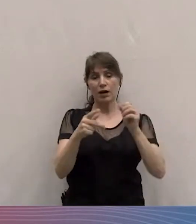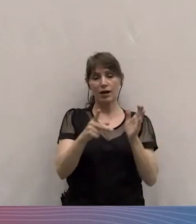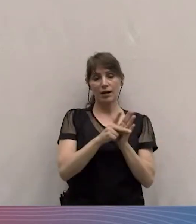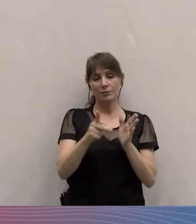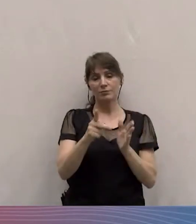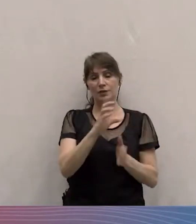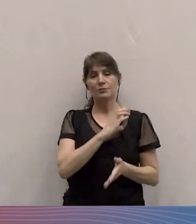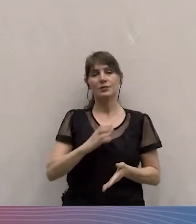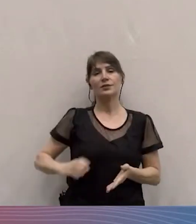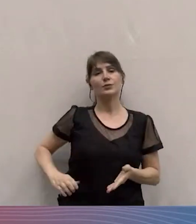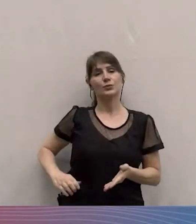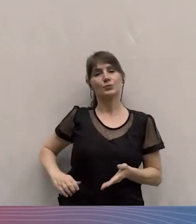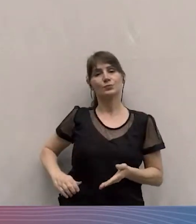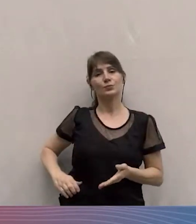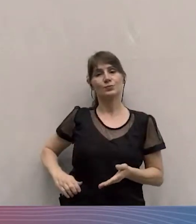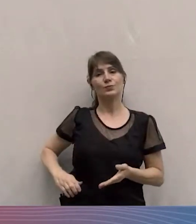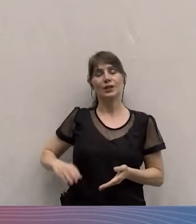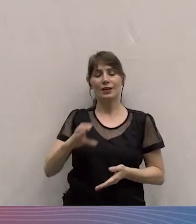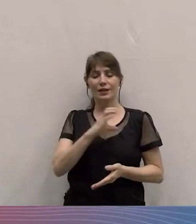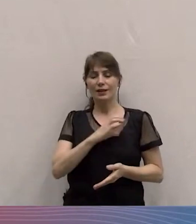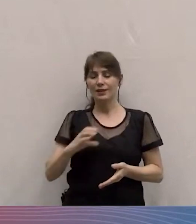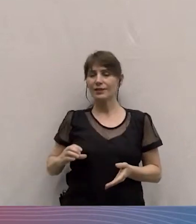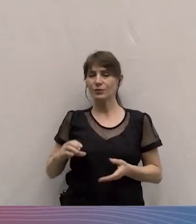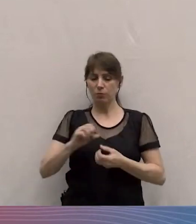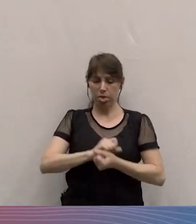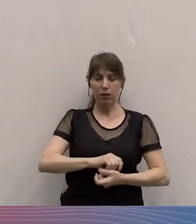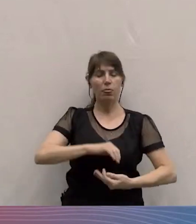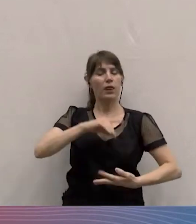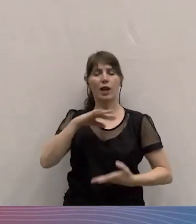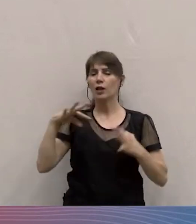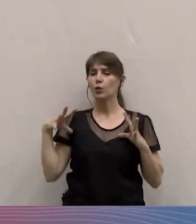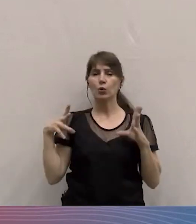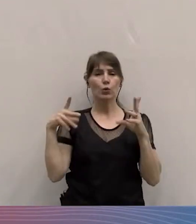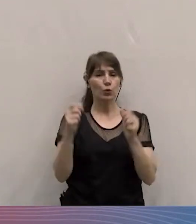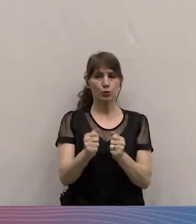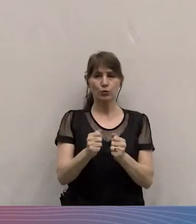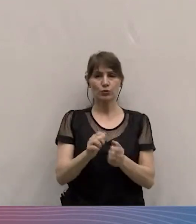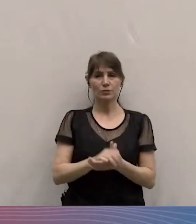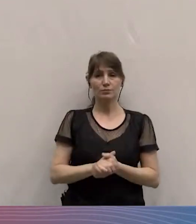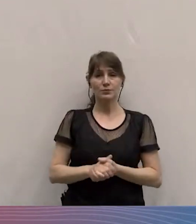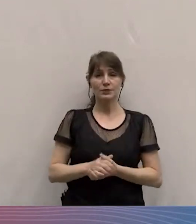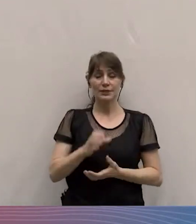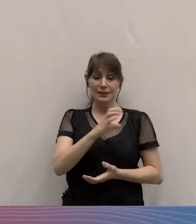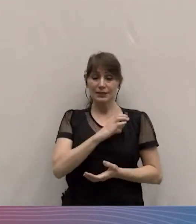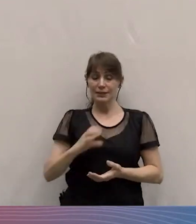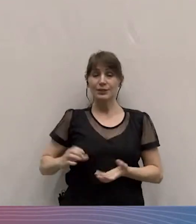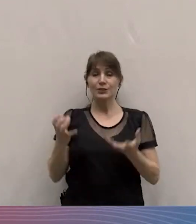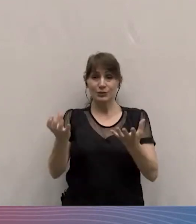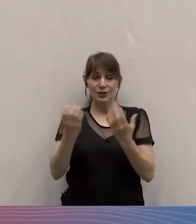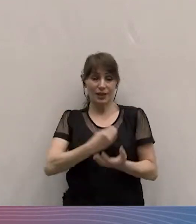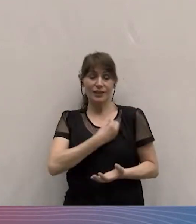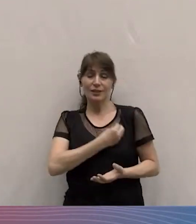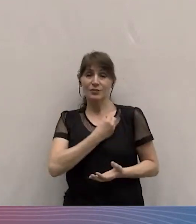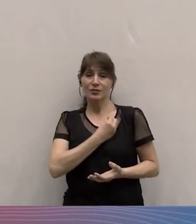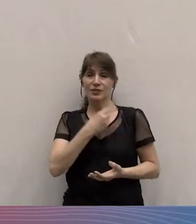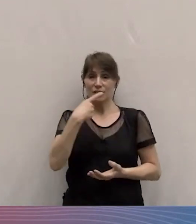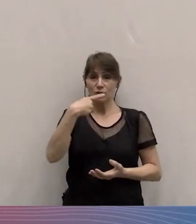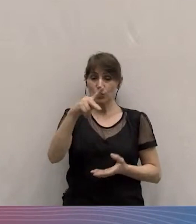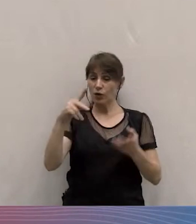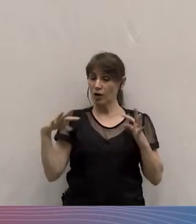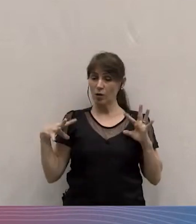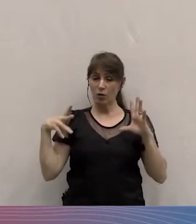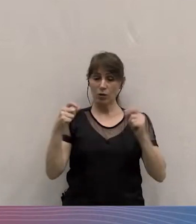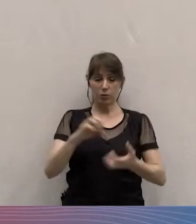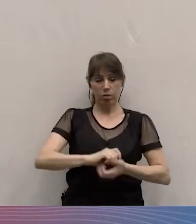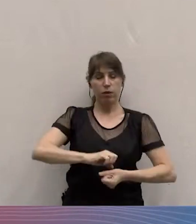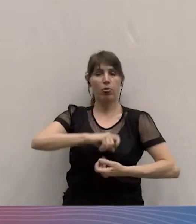Todo o vácuo de poder, Cristo quer encher. Cristo tem que encabeçar você em todas as coisas. Ele quer encher